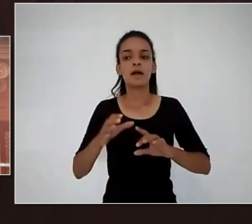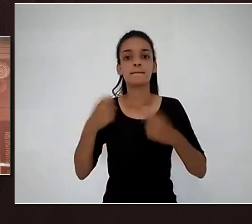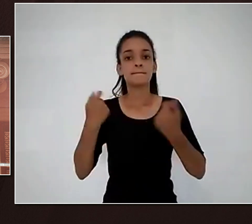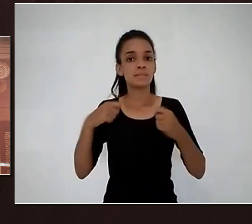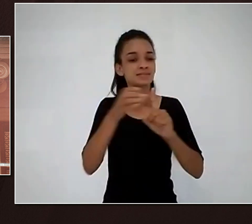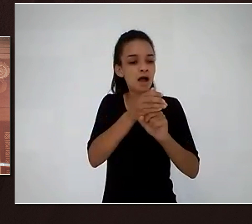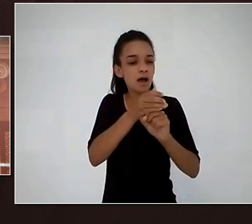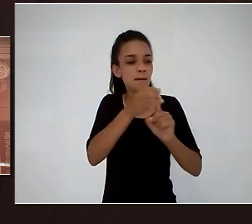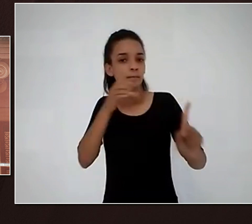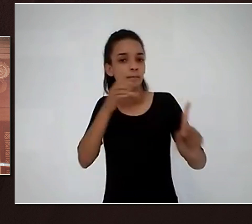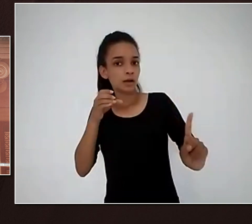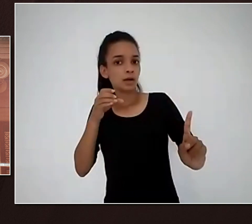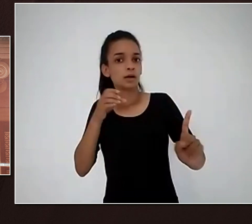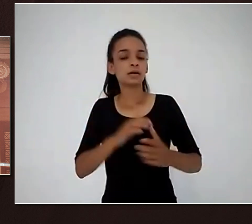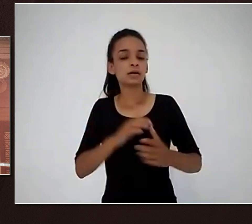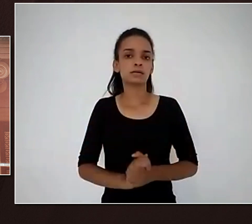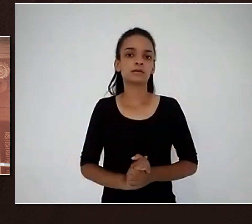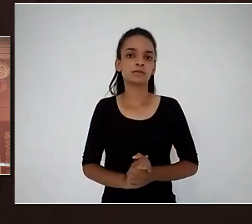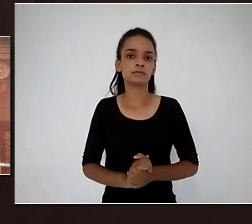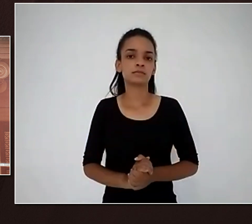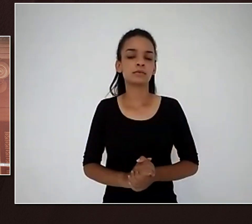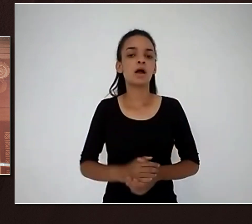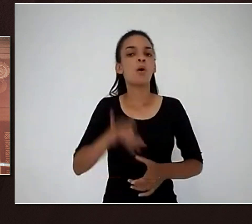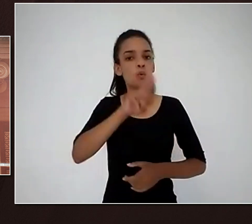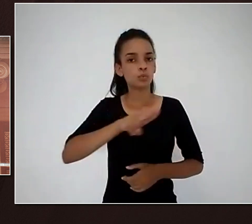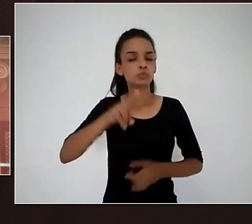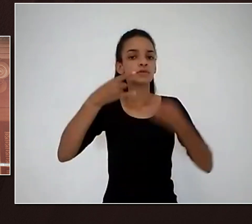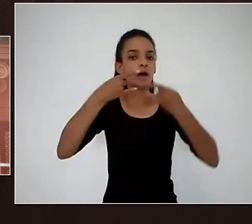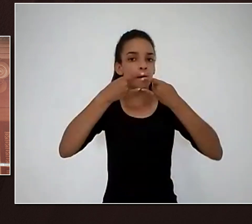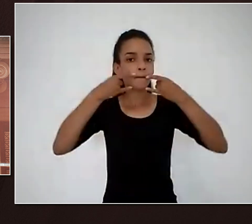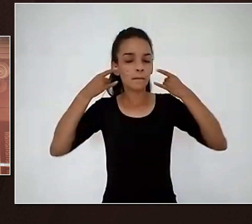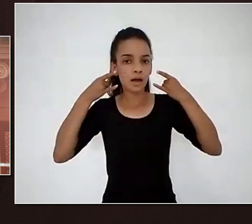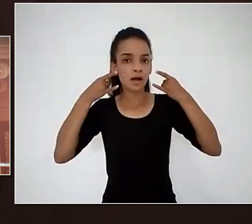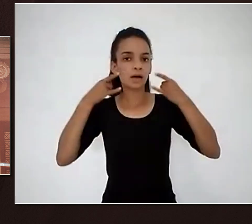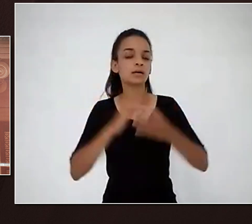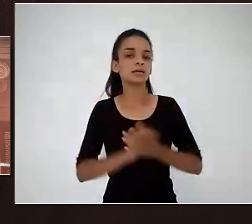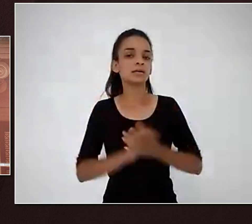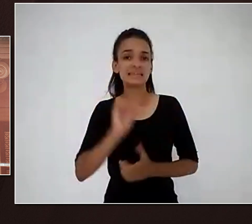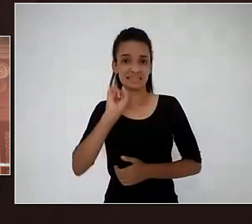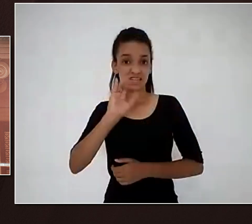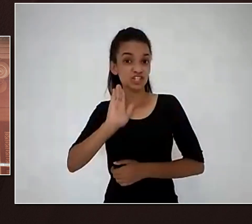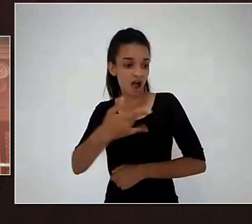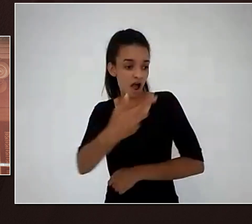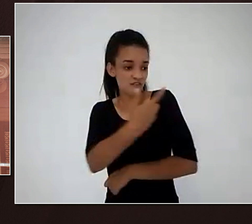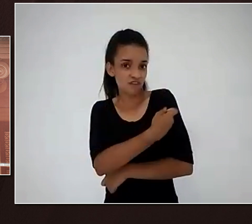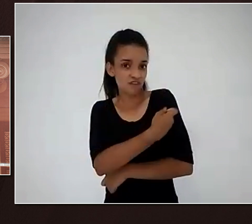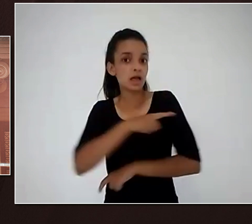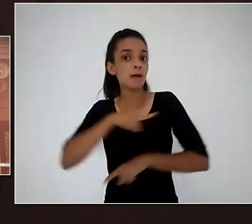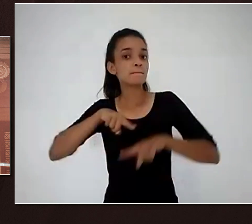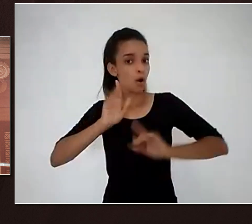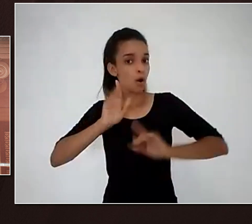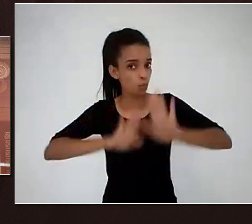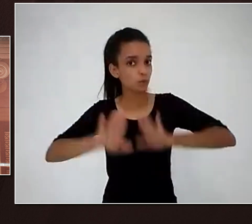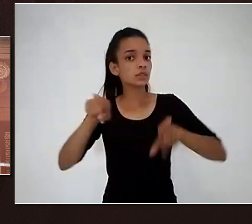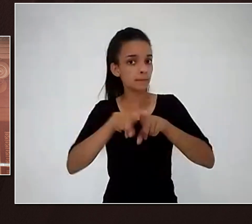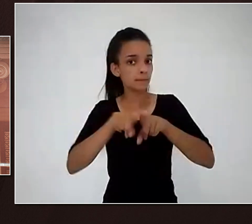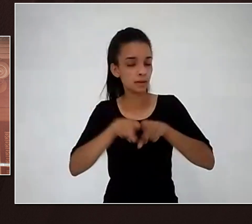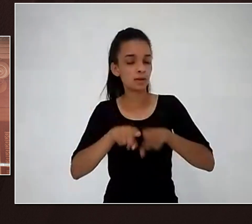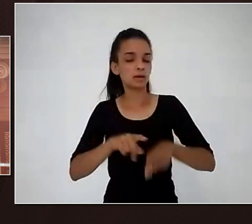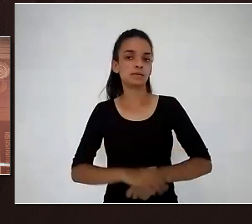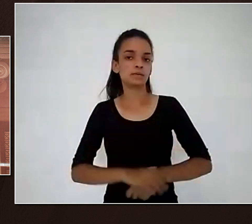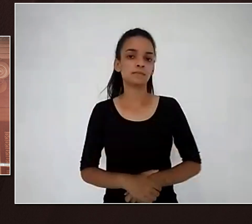máscaras, de mão, ainda que tenha tomado já as vacinas, tá bom? Então, assim, vamos nos cuidar para que,